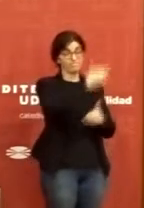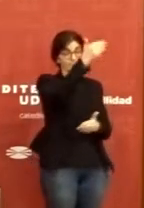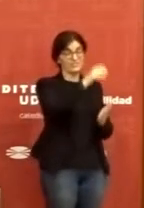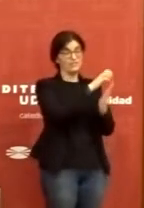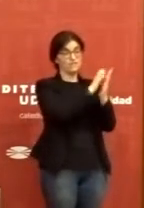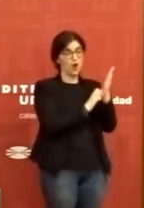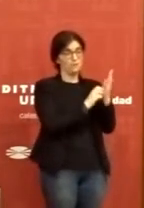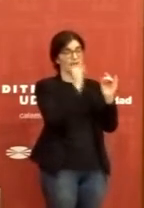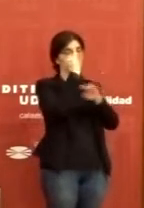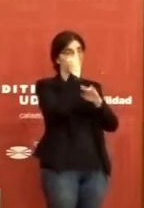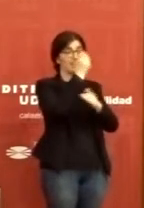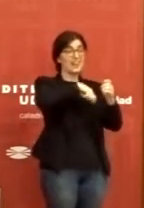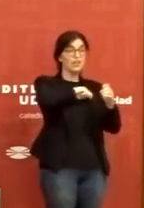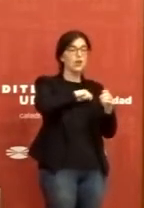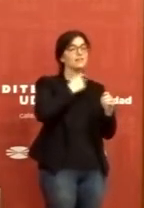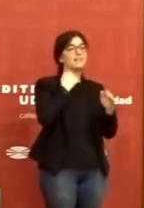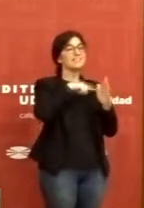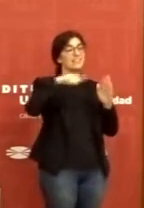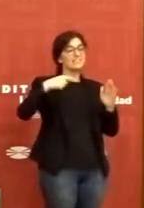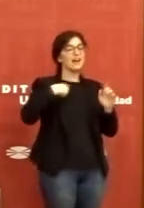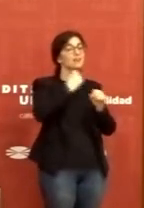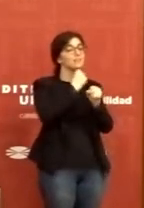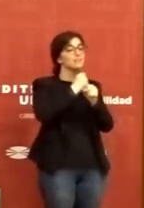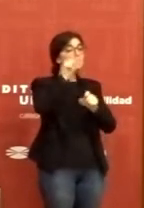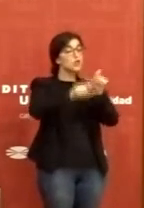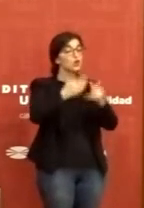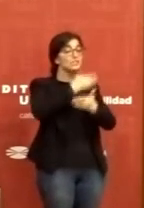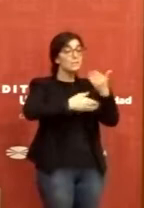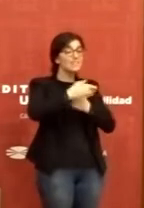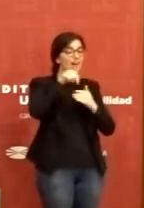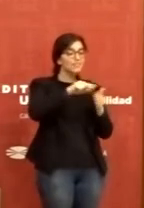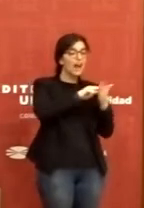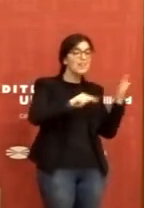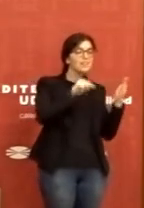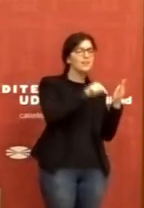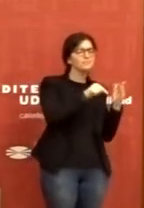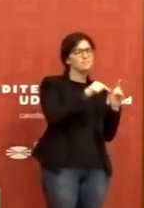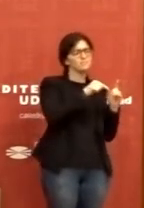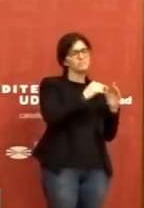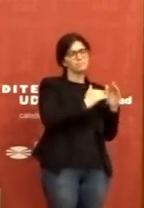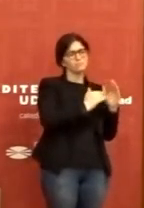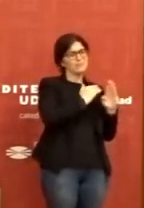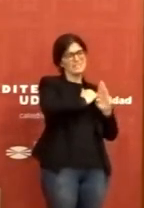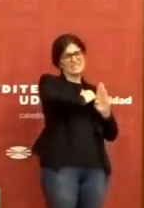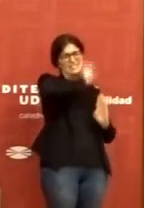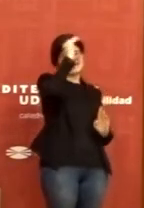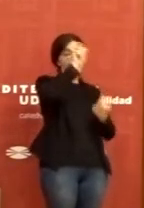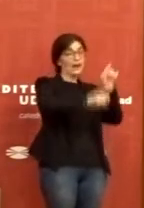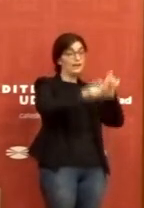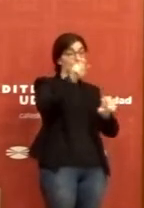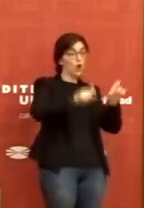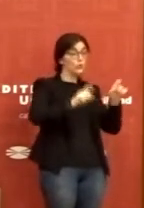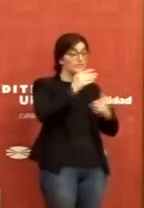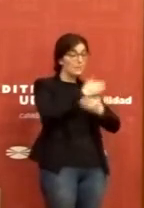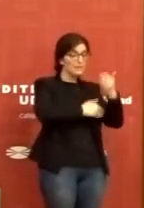Estadística, el empleo de las personas con discapacidad 2016, Galicia es la comunidad autónoma con la tasa más elevada de población con